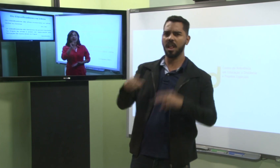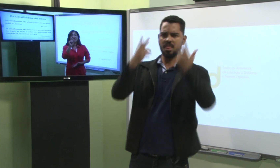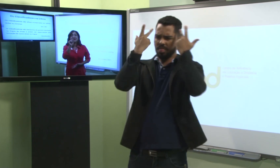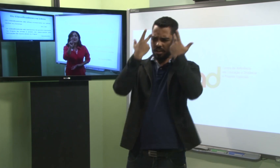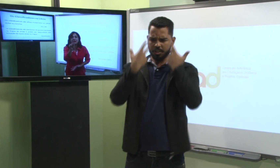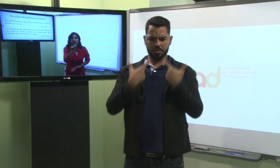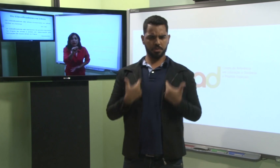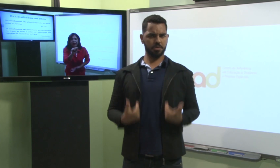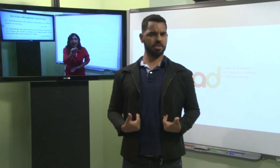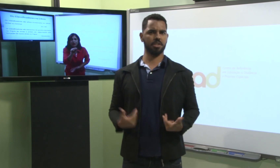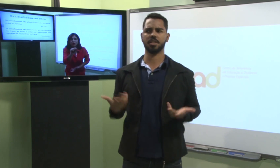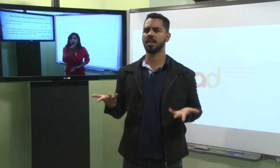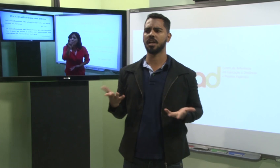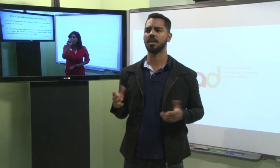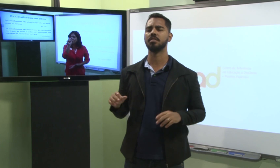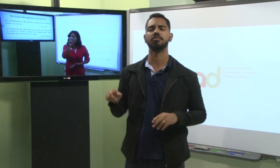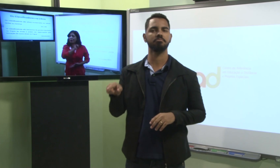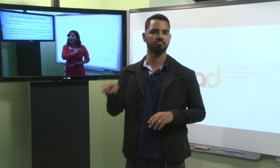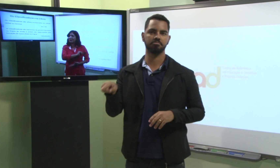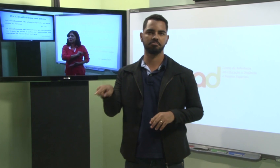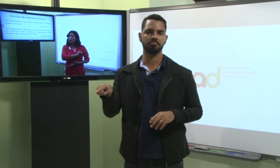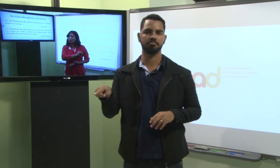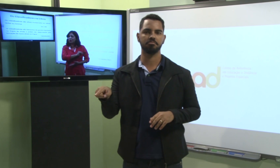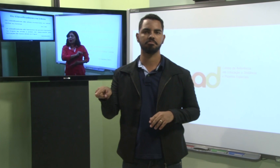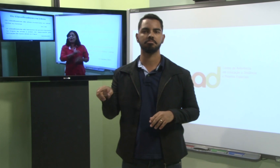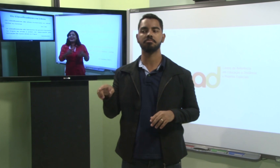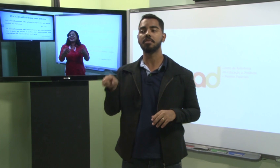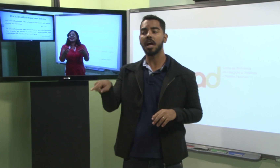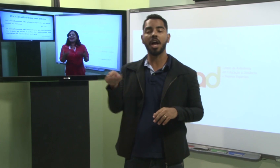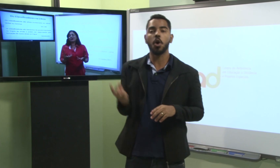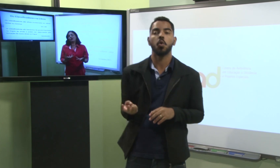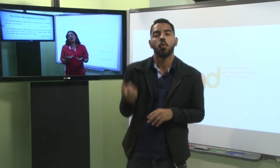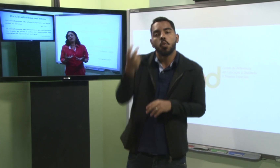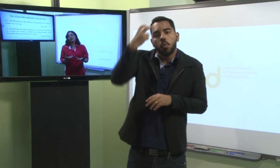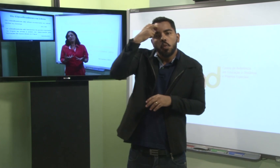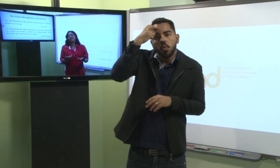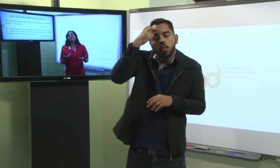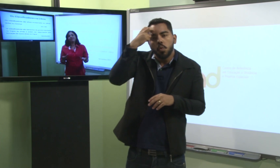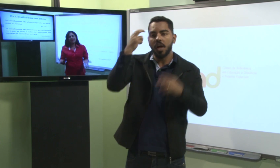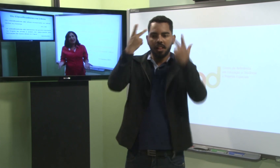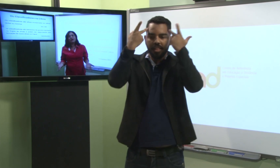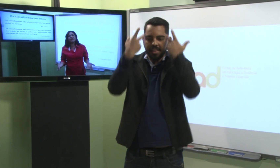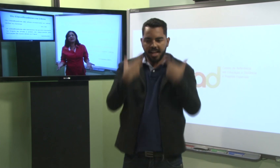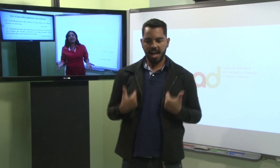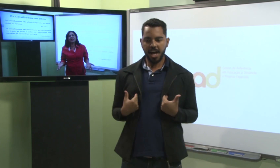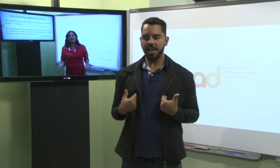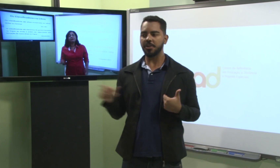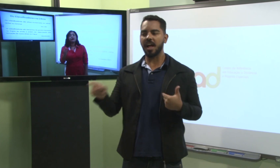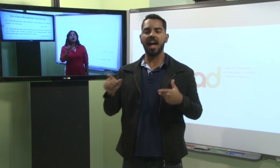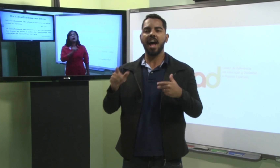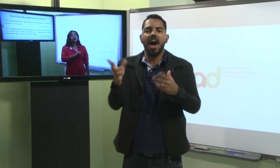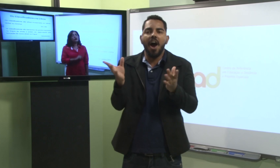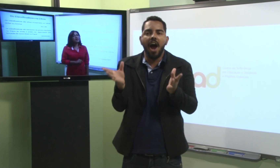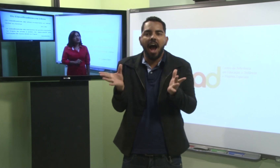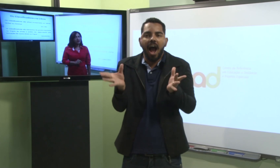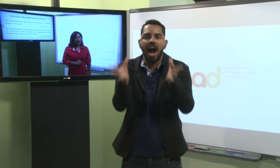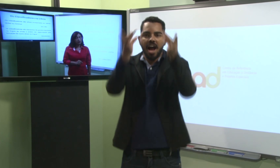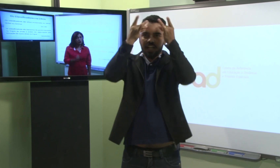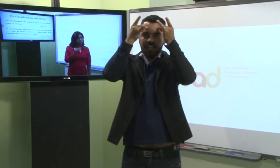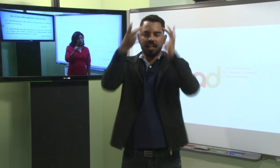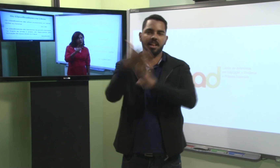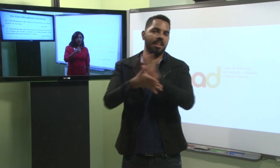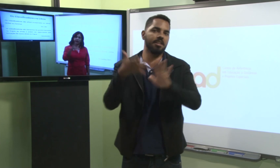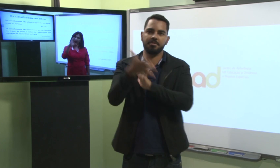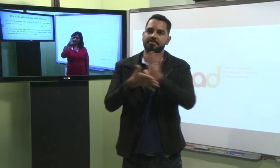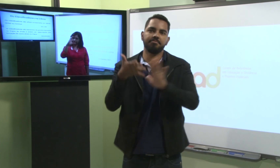naturalmente, estão ancorados por sua base cultural natural da língua de sinais. Um